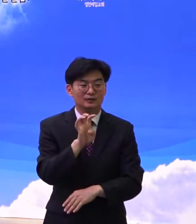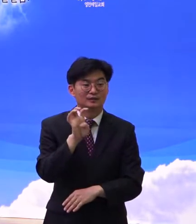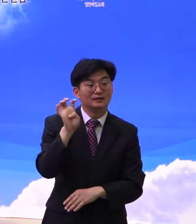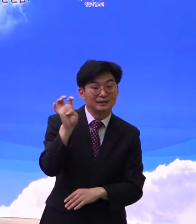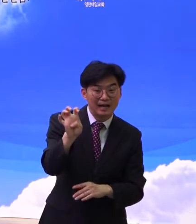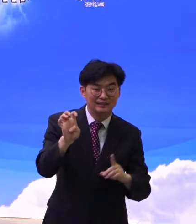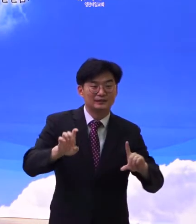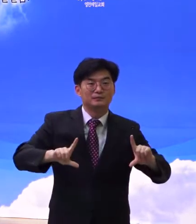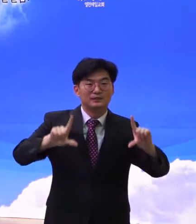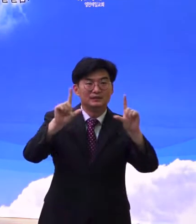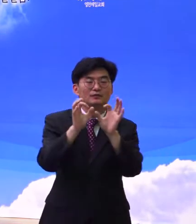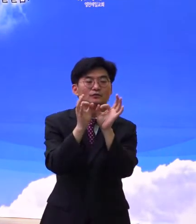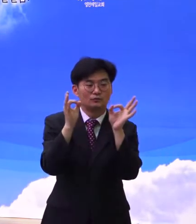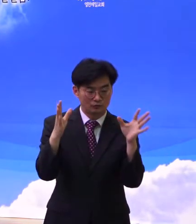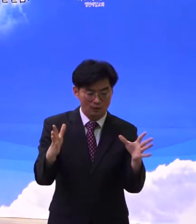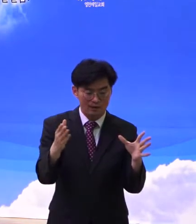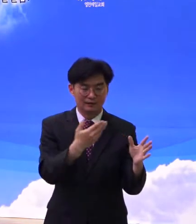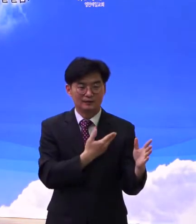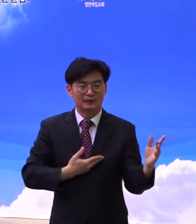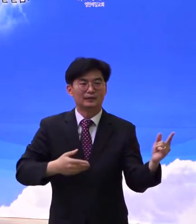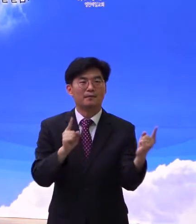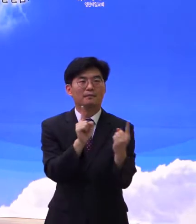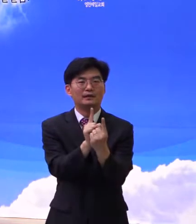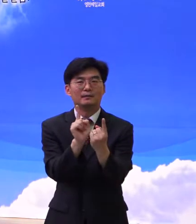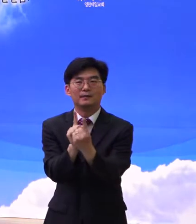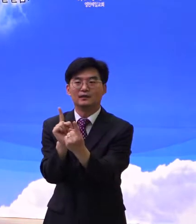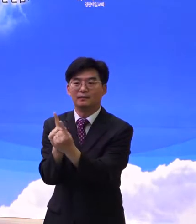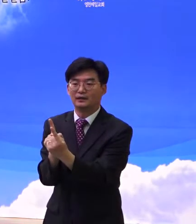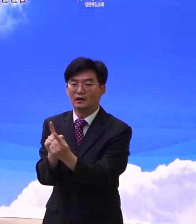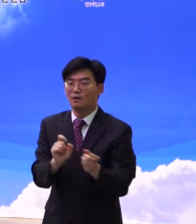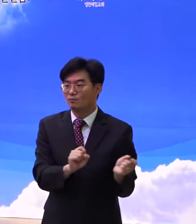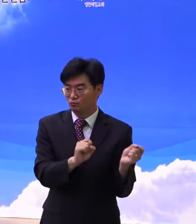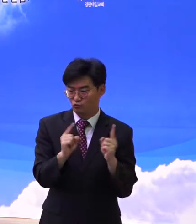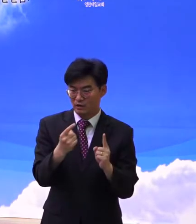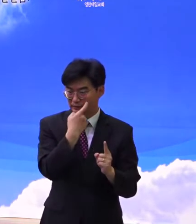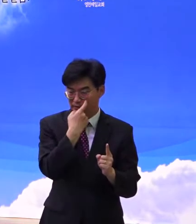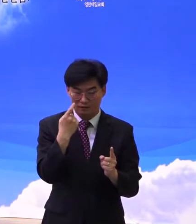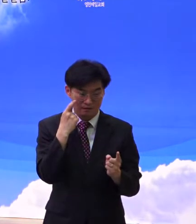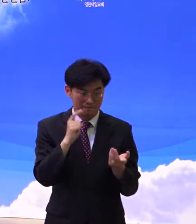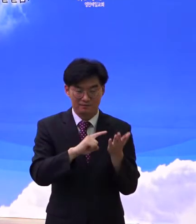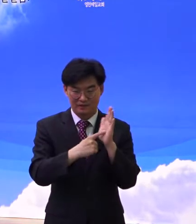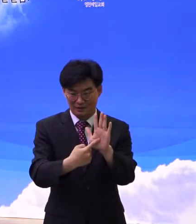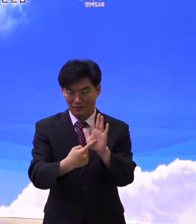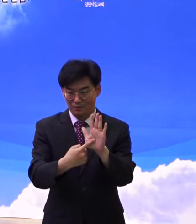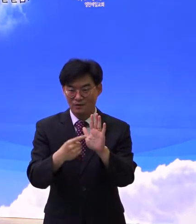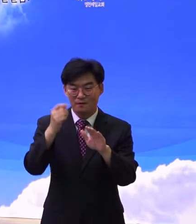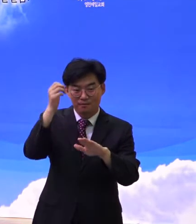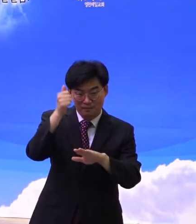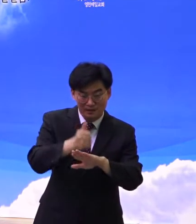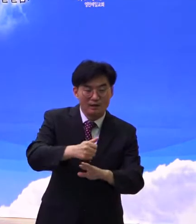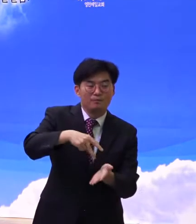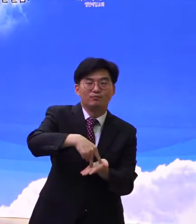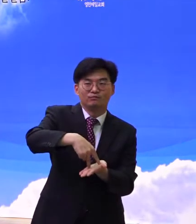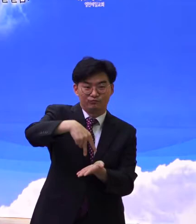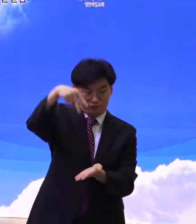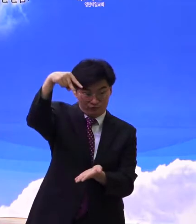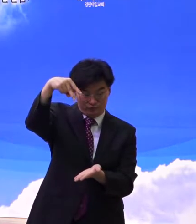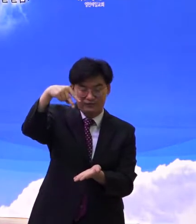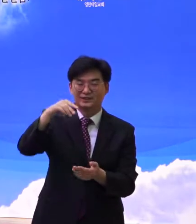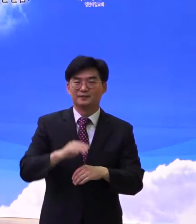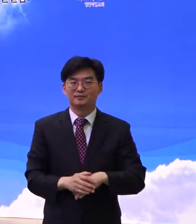계시면서 제자들을 만나서 부활의 확실한 증거들을 보여주셨습니다. 그리고 승천하셨죠. 이 땅에 부활하고 계신